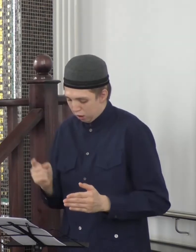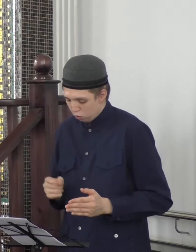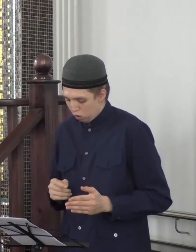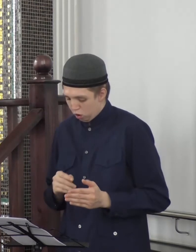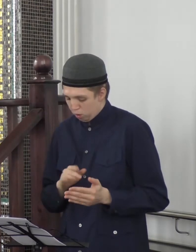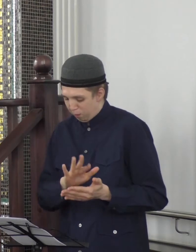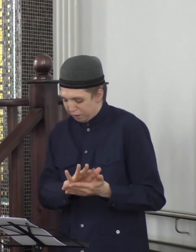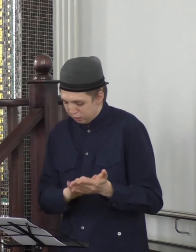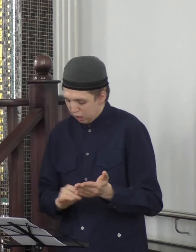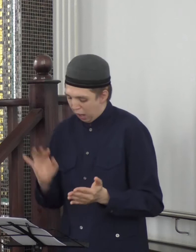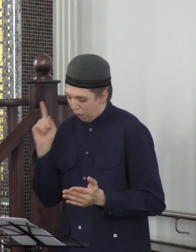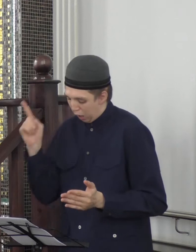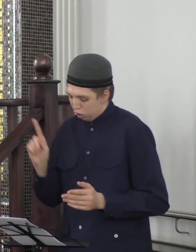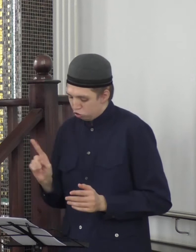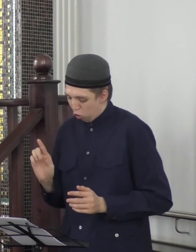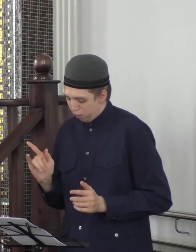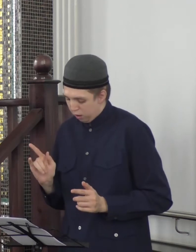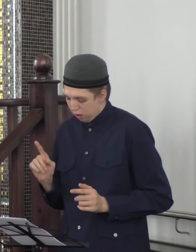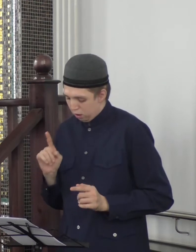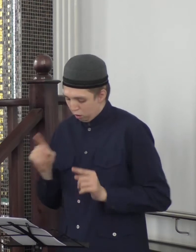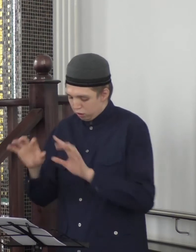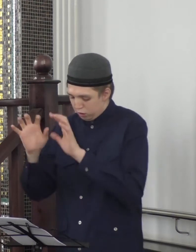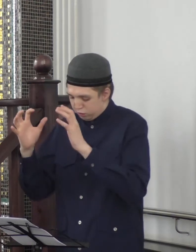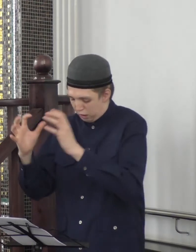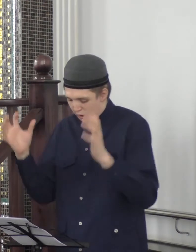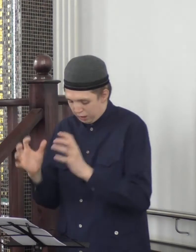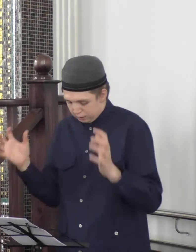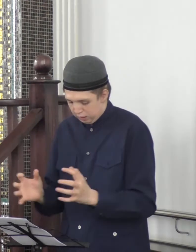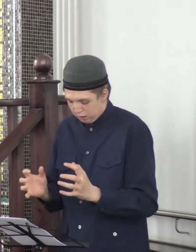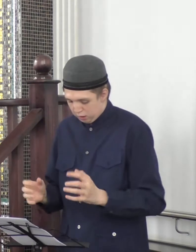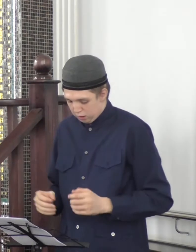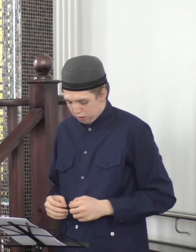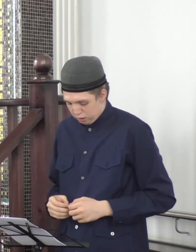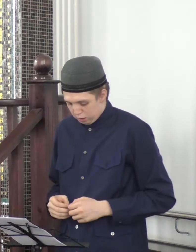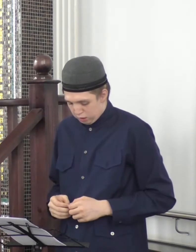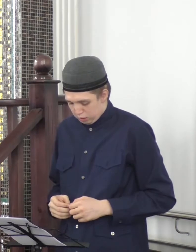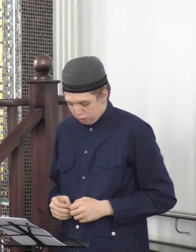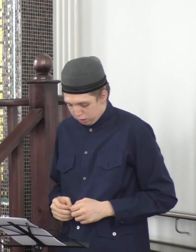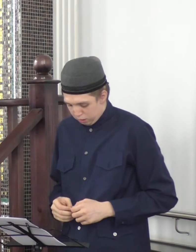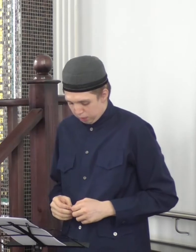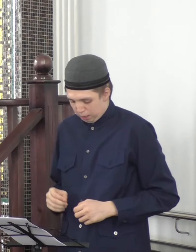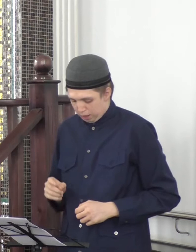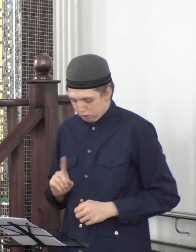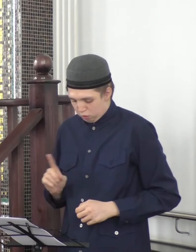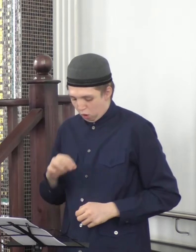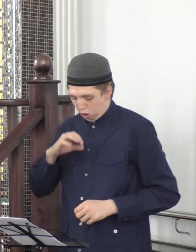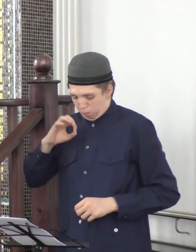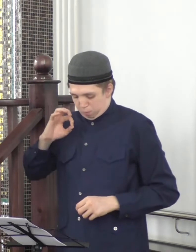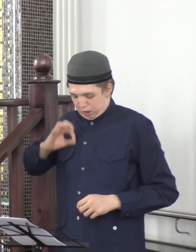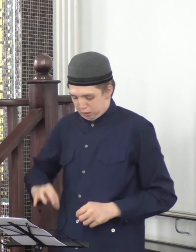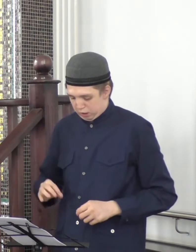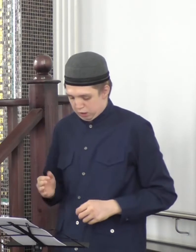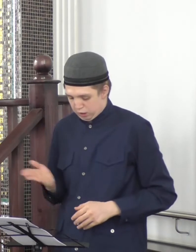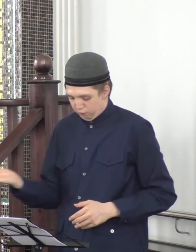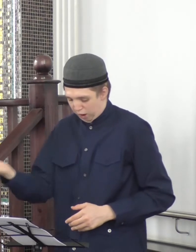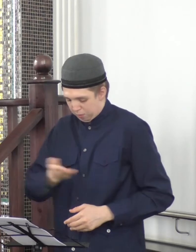хам мәшитләрдән шул ук мұхтаж кешеләргә ярдәм тими башлады, ярдәм килми башлады. Без